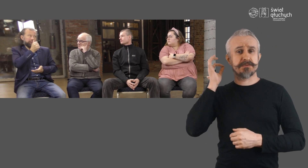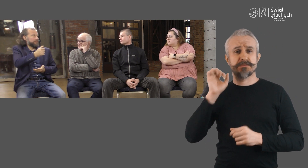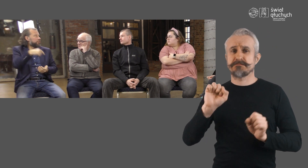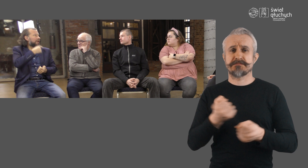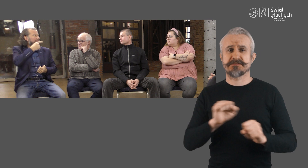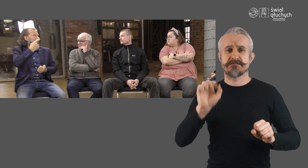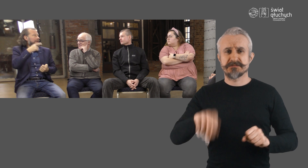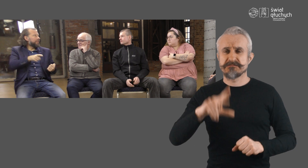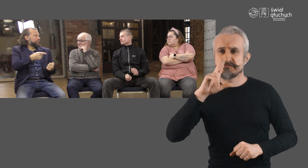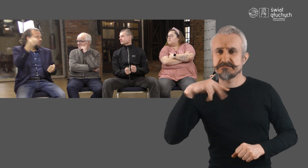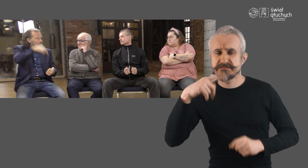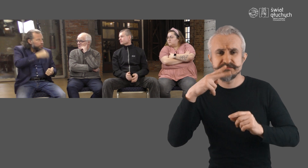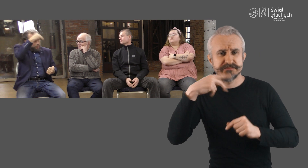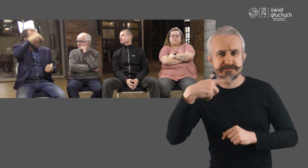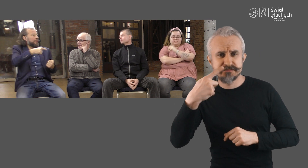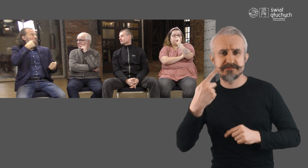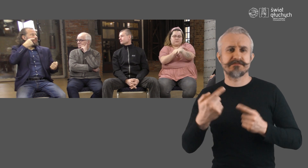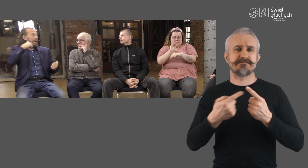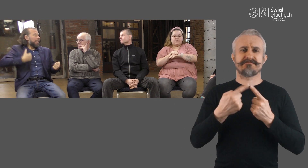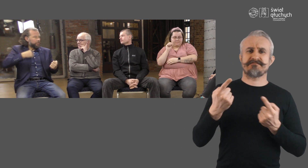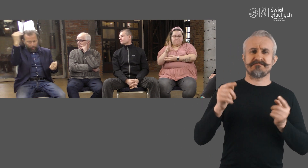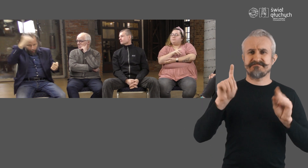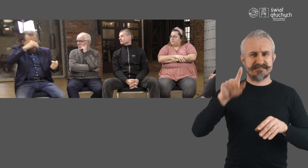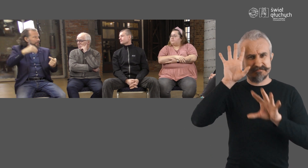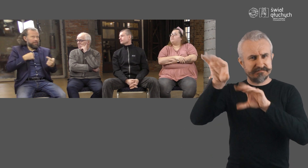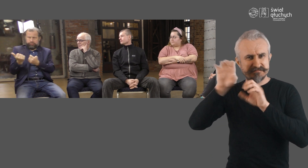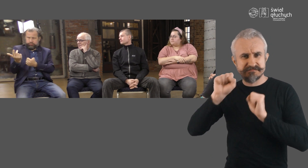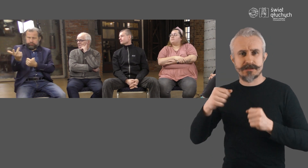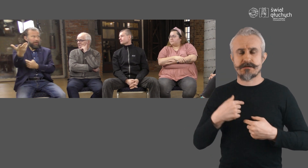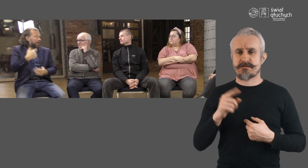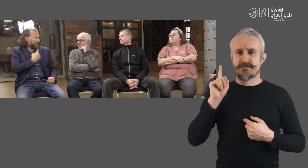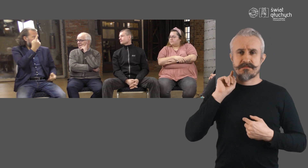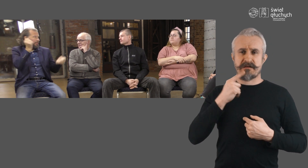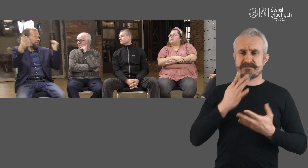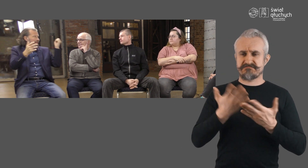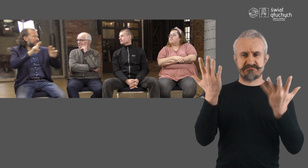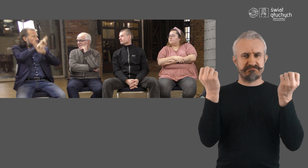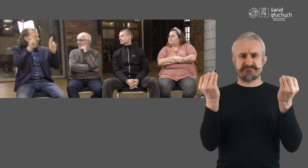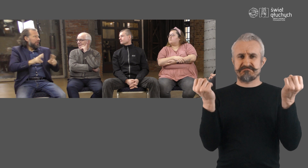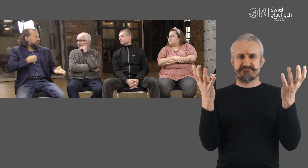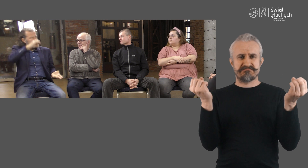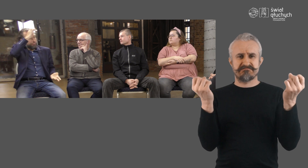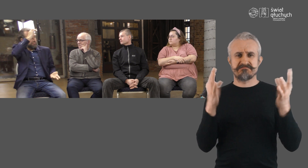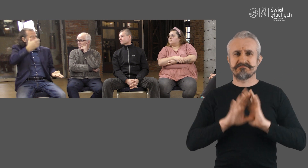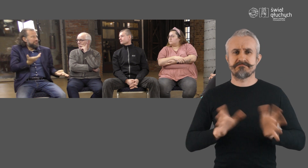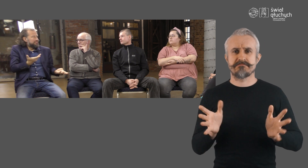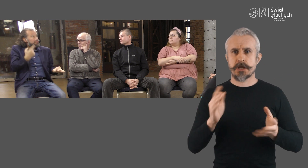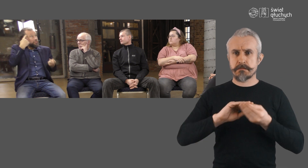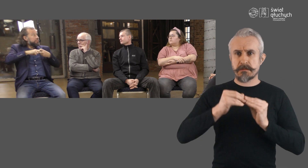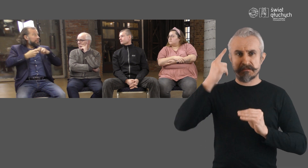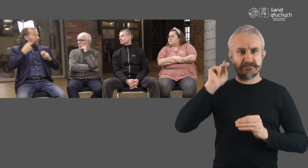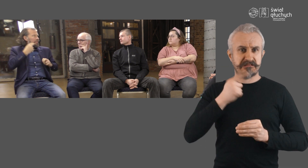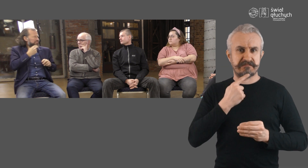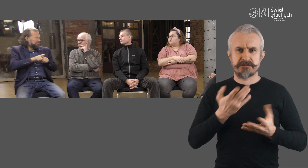głuchy. No słyszący muszą się nauczyć języka francuskiego, języka angielskiego i wielu różnych języków, a my